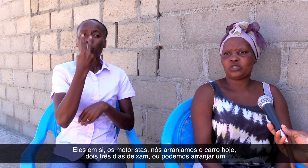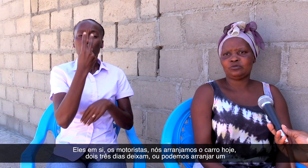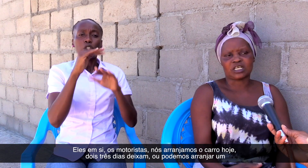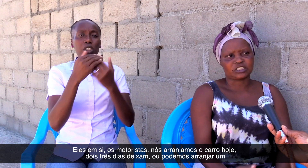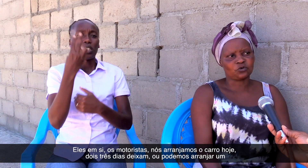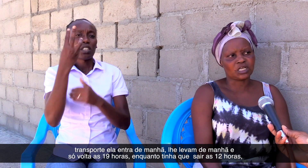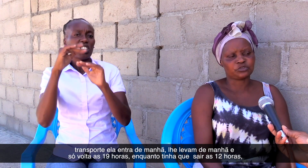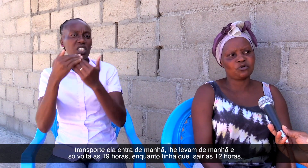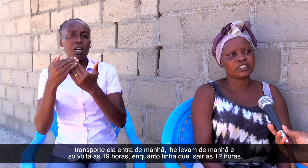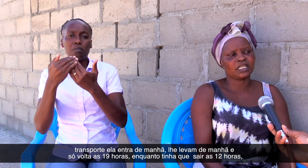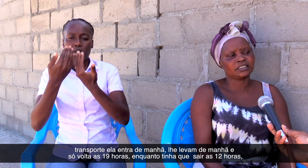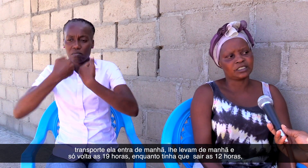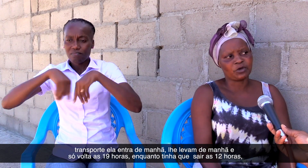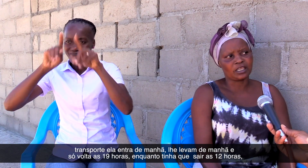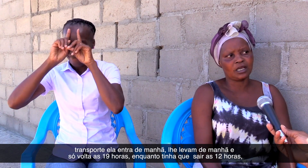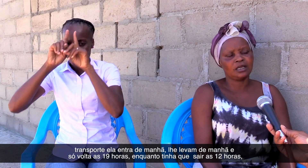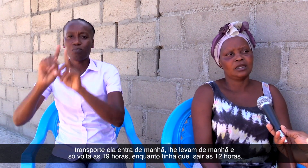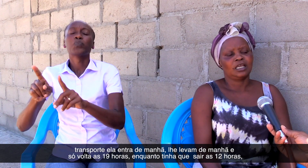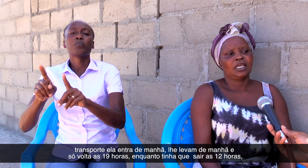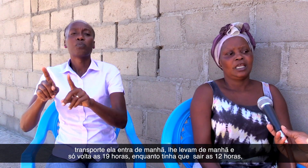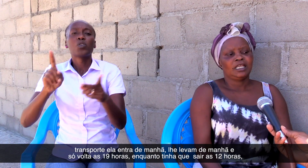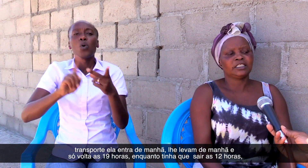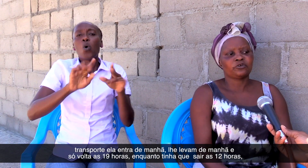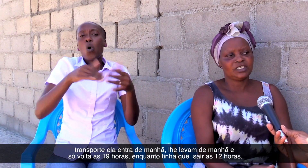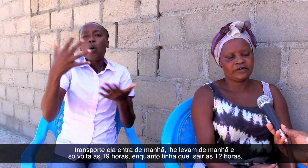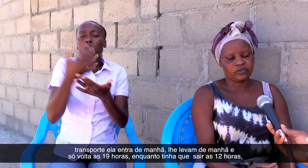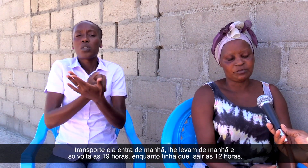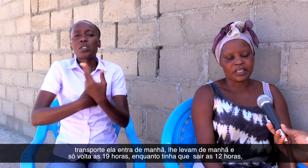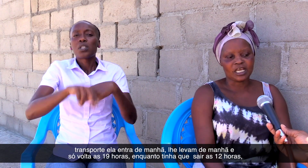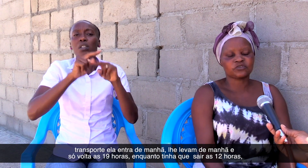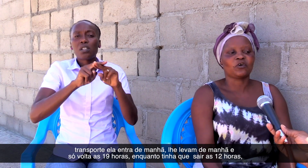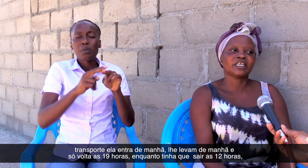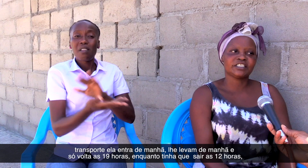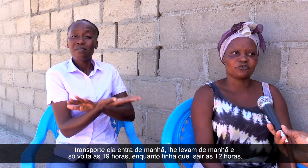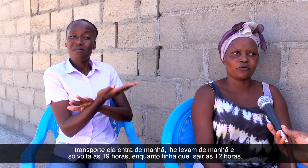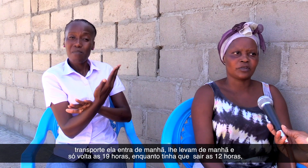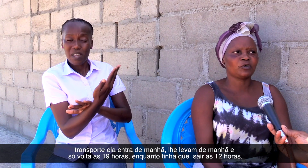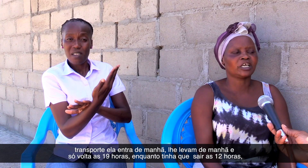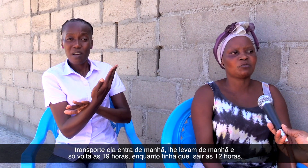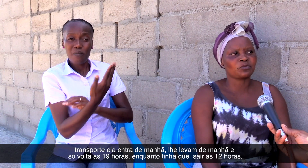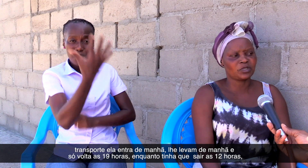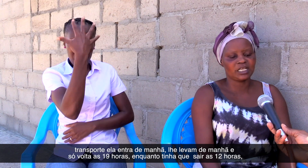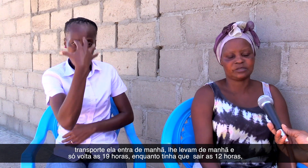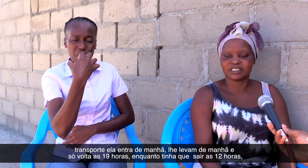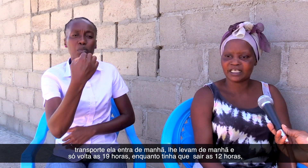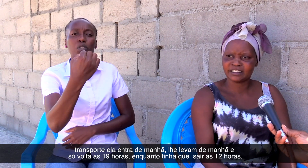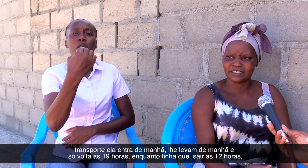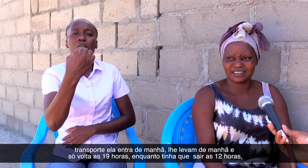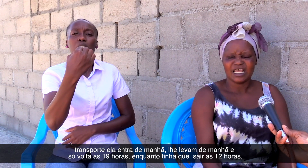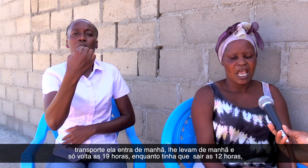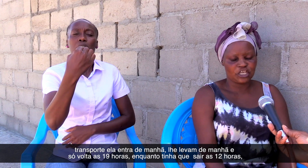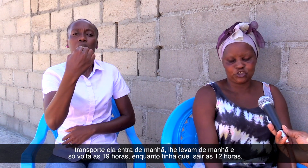Ou podemos arranjar um transporte, ela entra de manhã, levam de manhã, só volta às 19. Quando era uma criança para